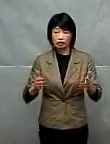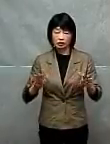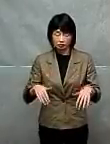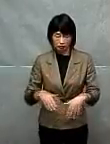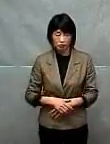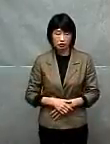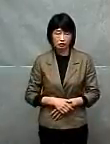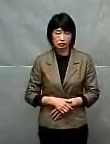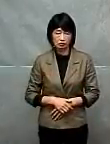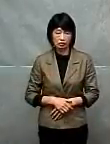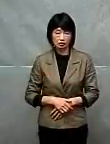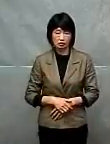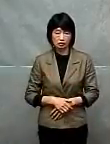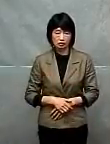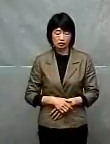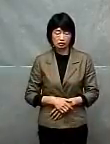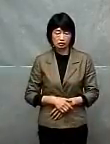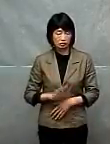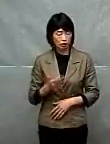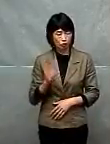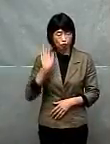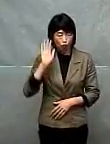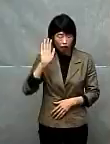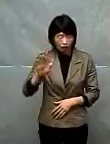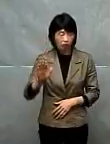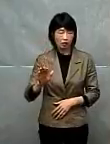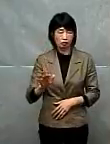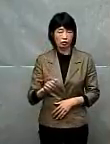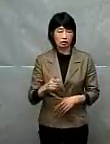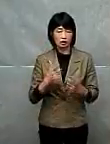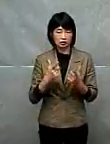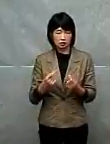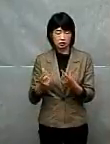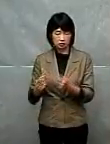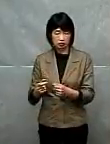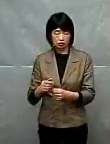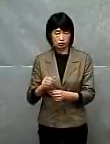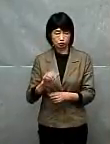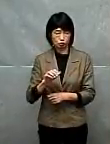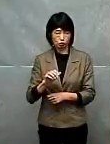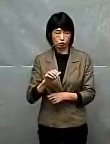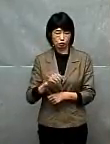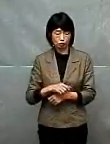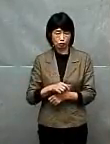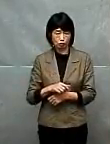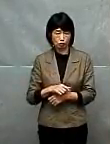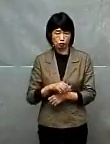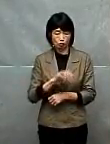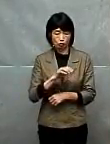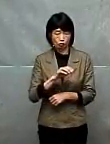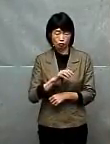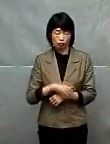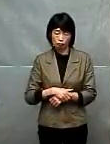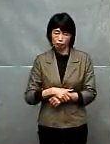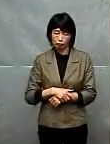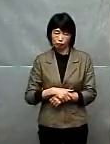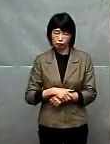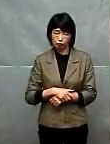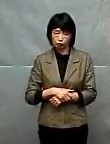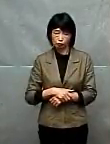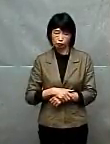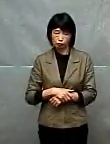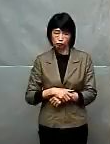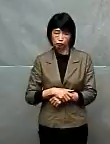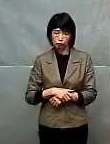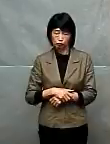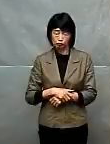そういうのをでも しっかりこれから作るのが大事だというふうなことを考えていただいたんだと思います。それ